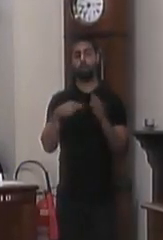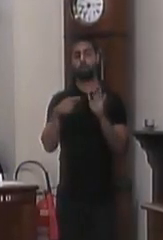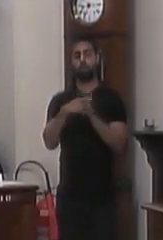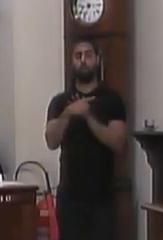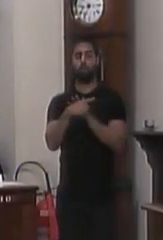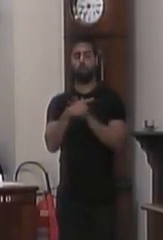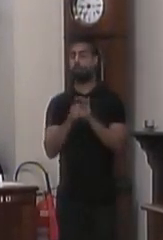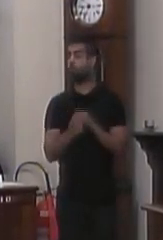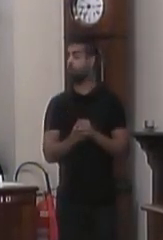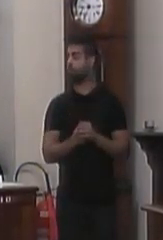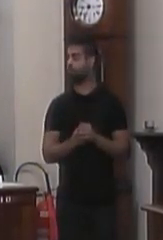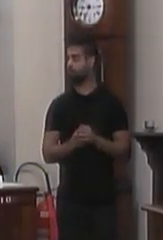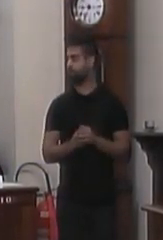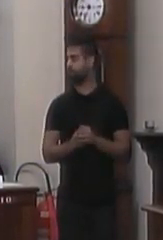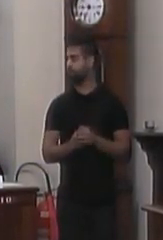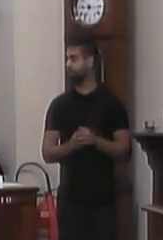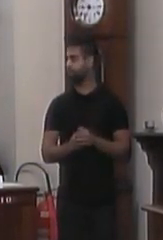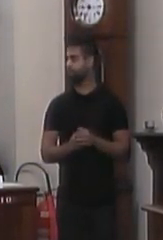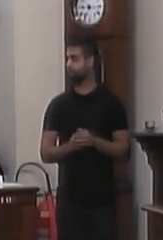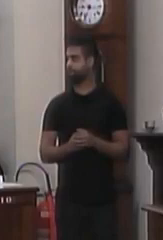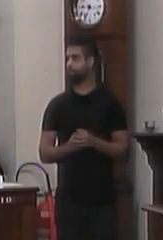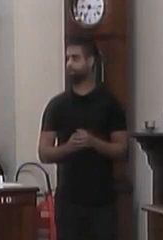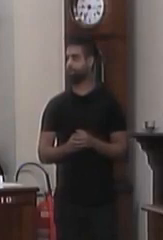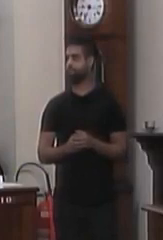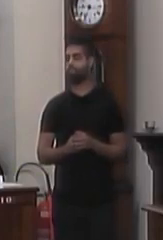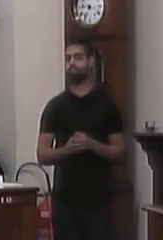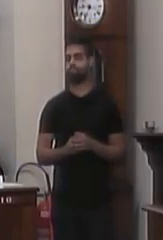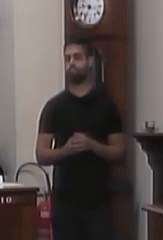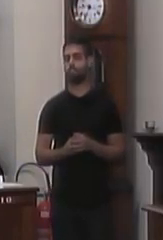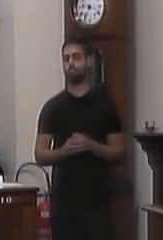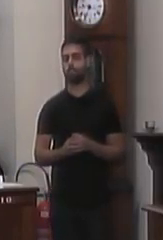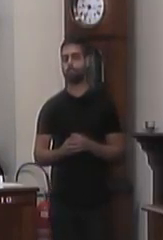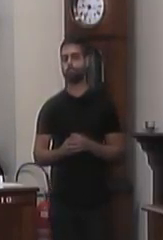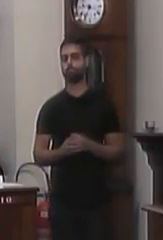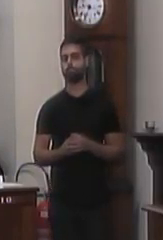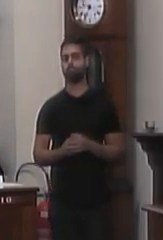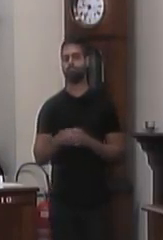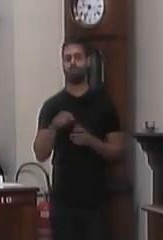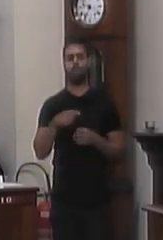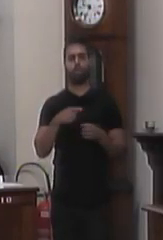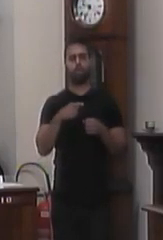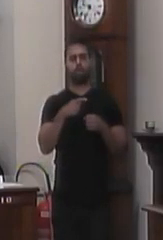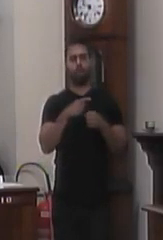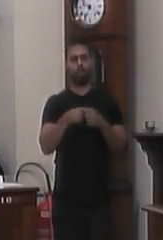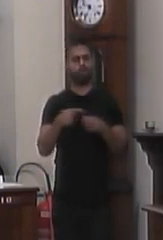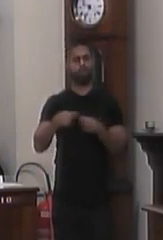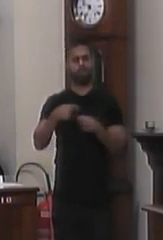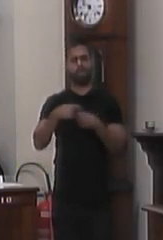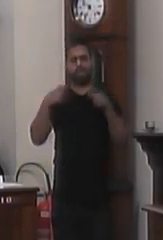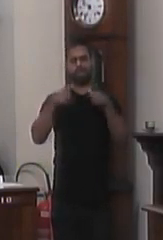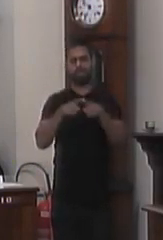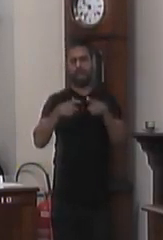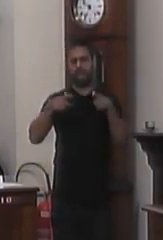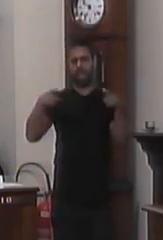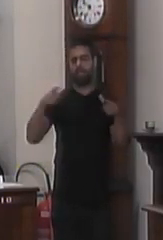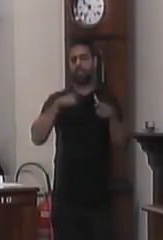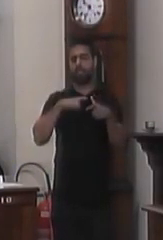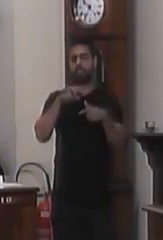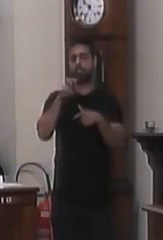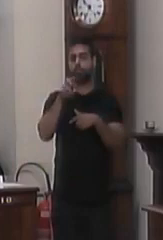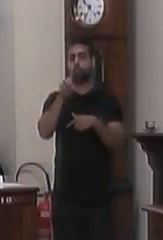sobre, nós somos uma cidade, um município extremamente extenso, nós temos 5